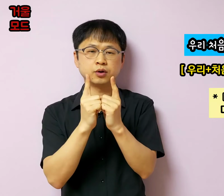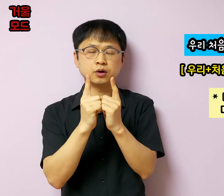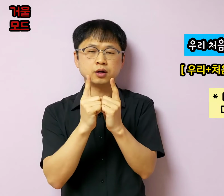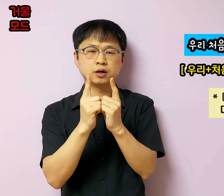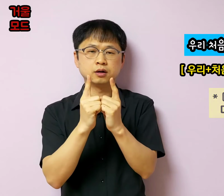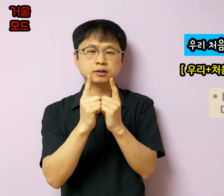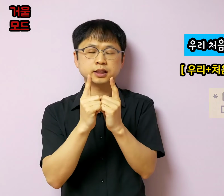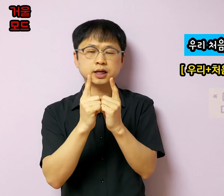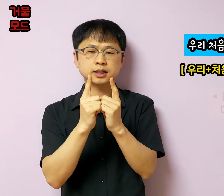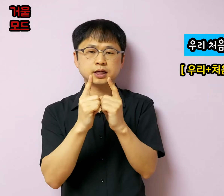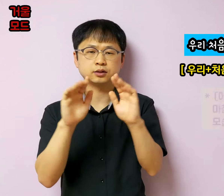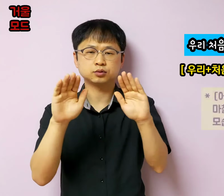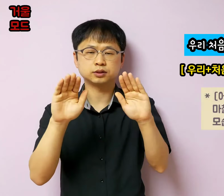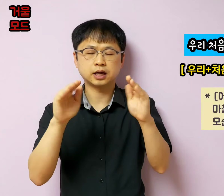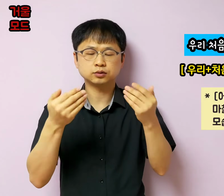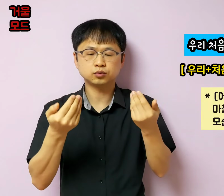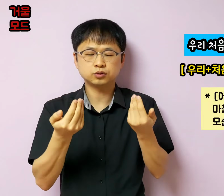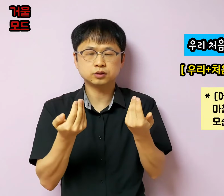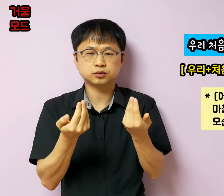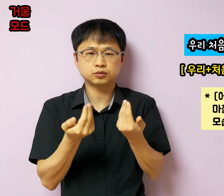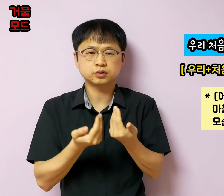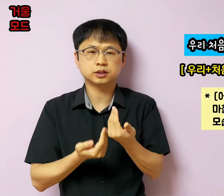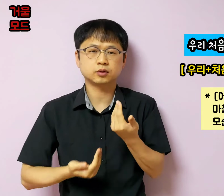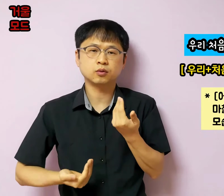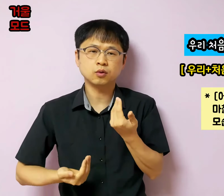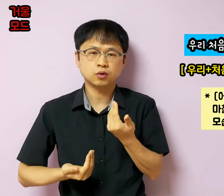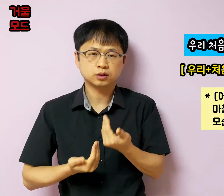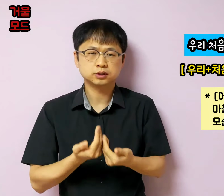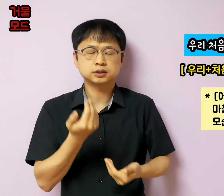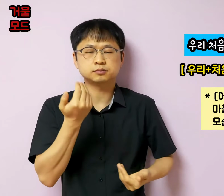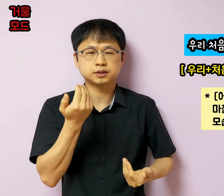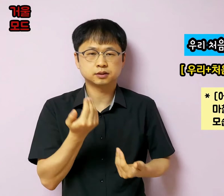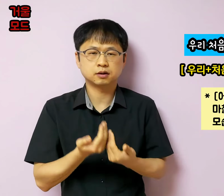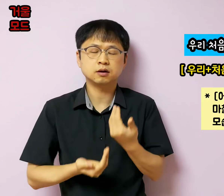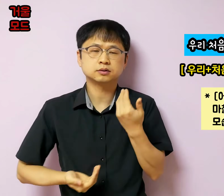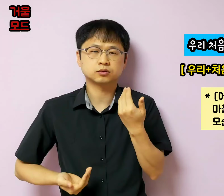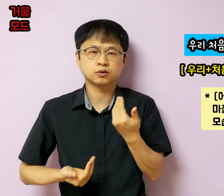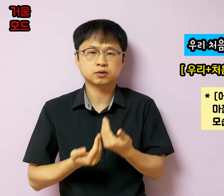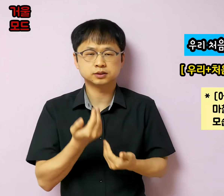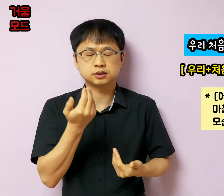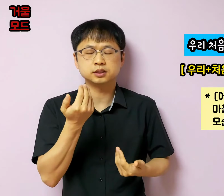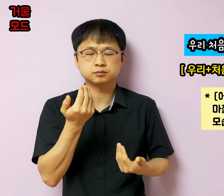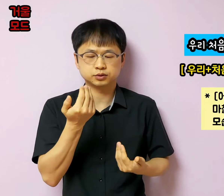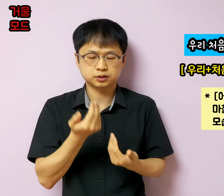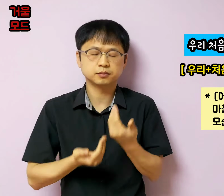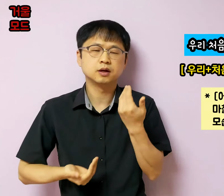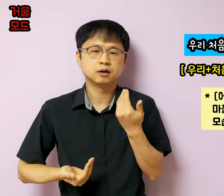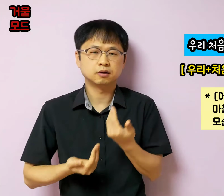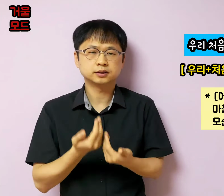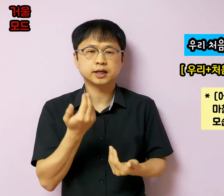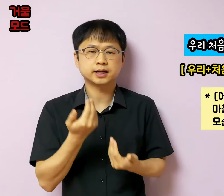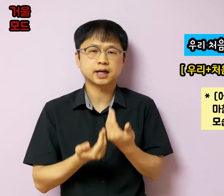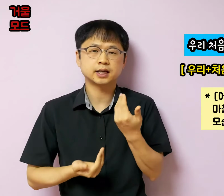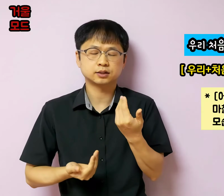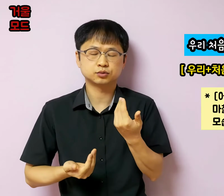수어이고요. 어색하다라는 수어는 양손등을 손등이 되고 스치면서 서로 거슬리는 모습, 어색하다라는